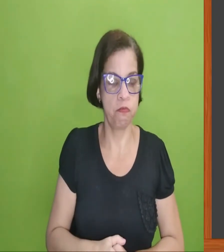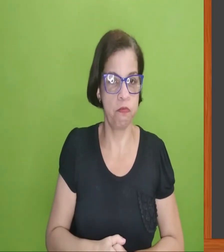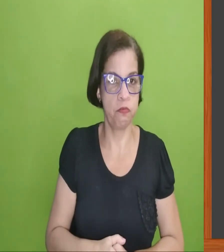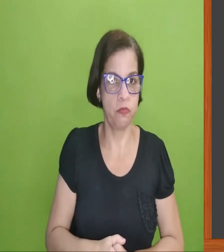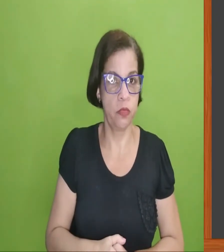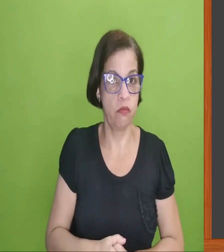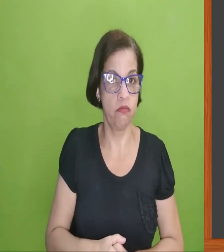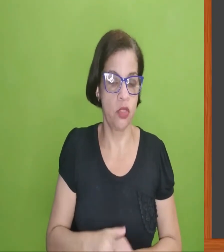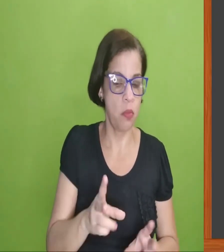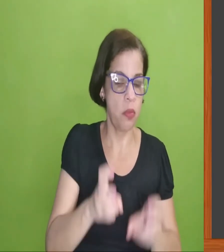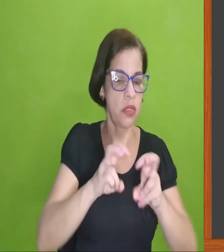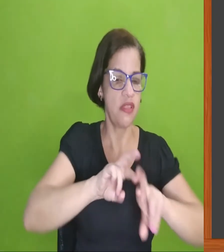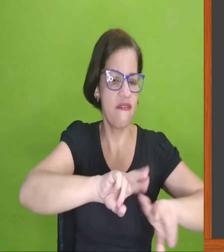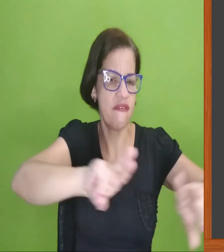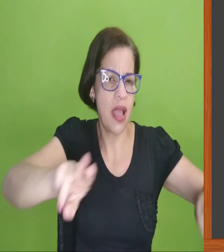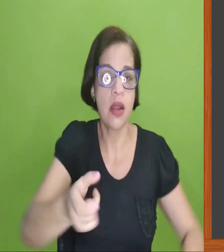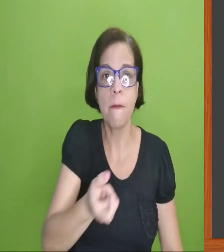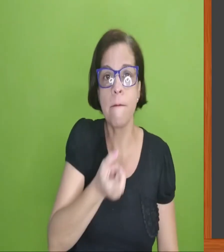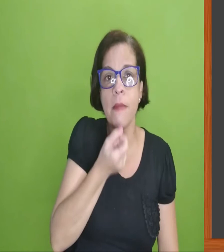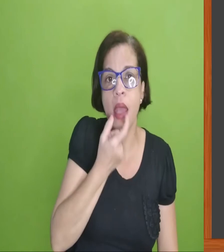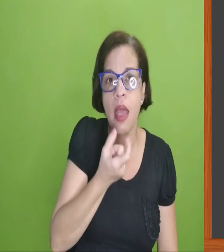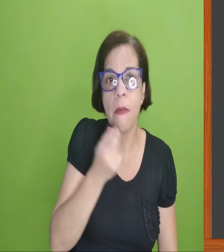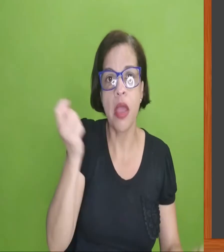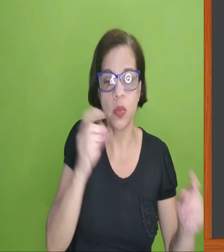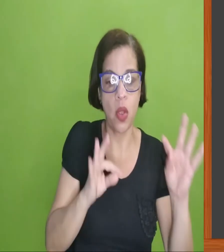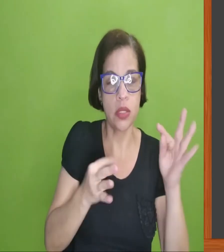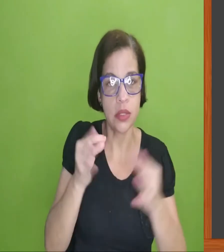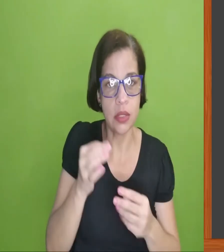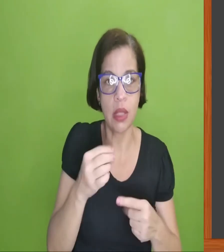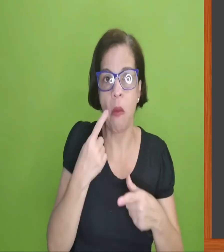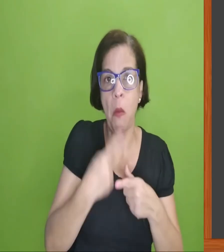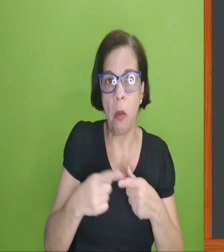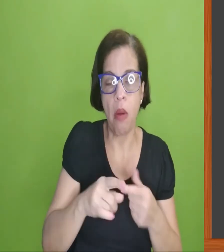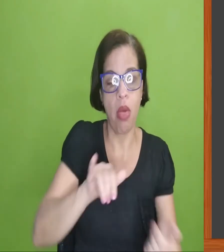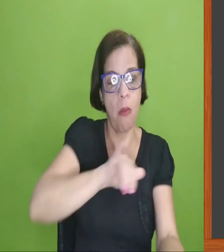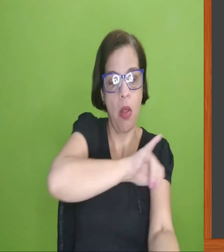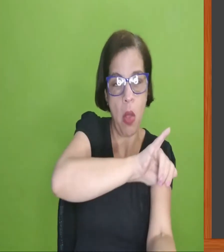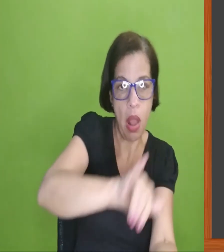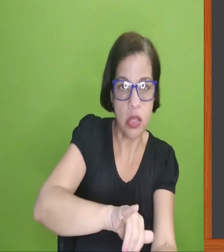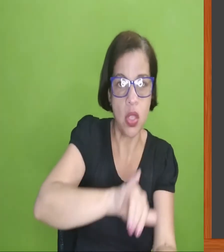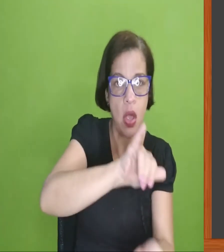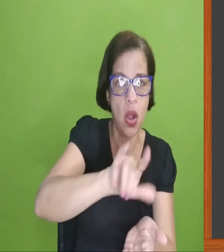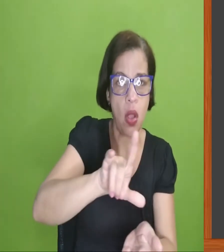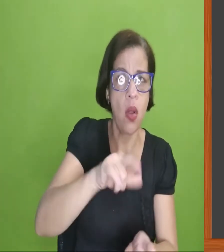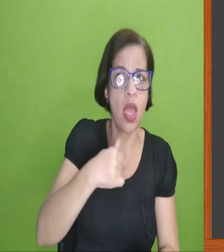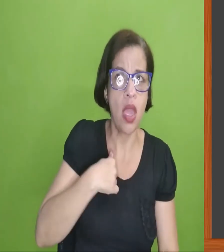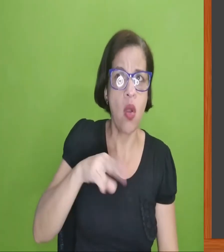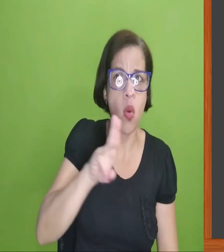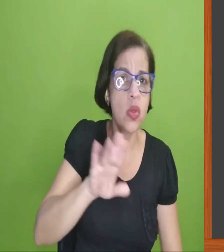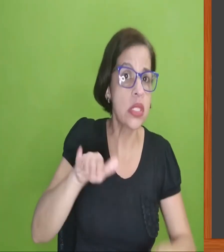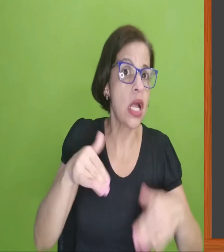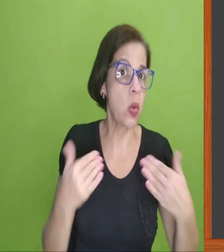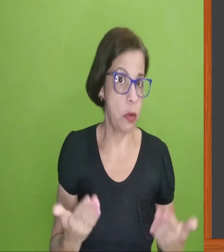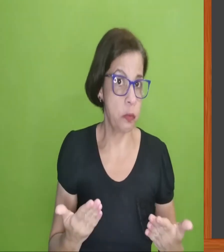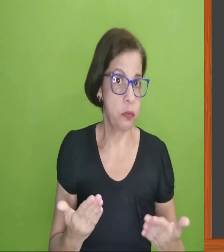Como estamos vendo, são muitos fármacos disponíveis para tratar as dislipidemias. Mas qual eu devo usar?